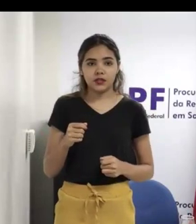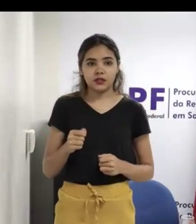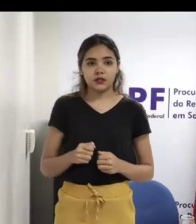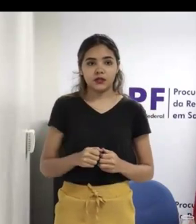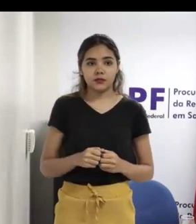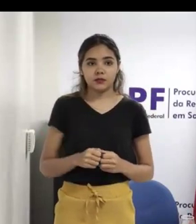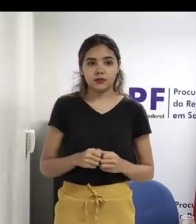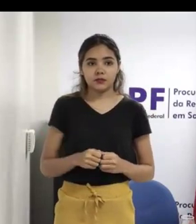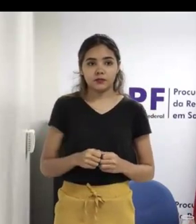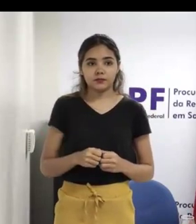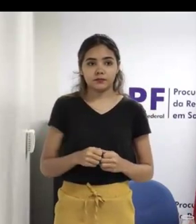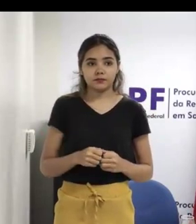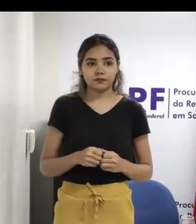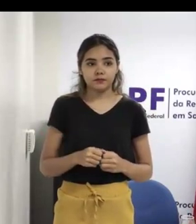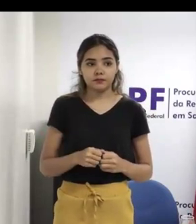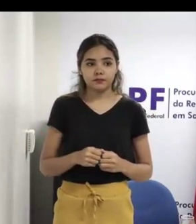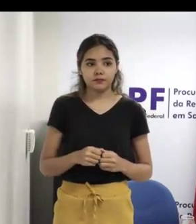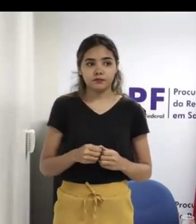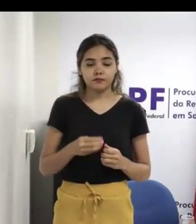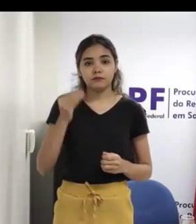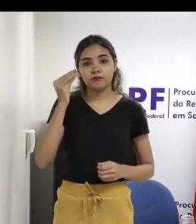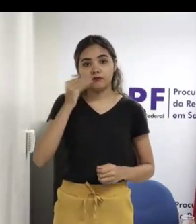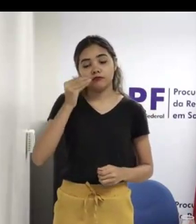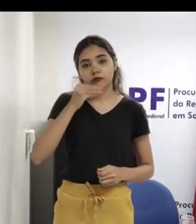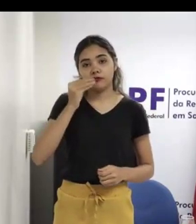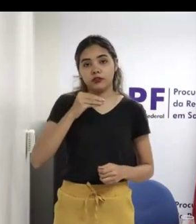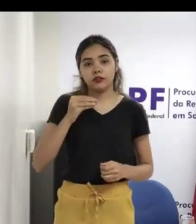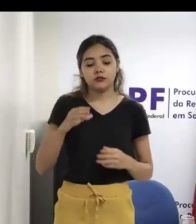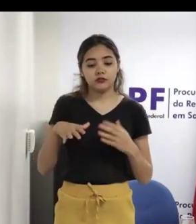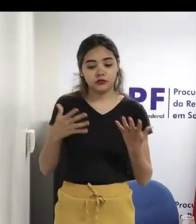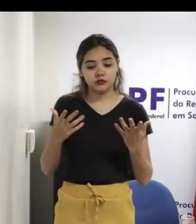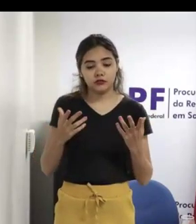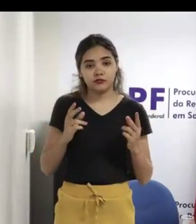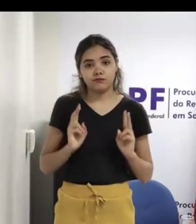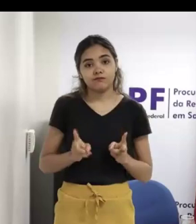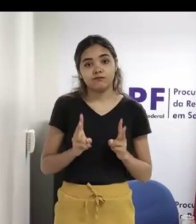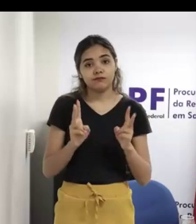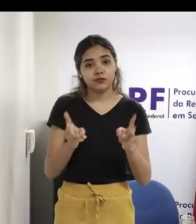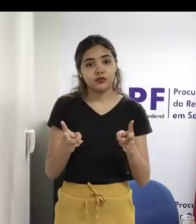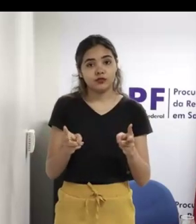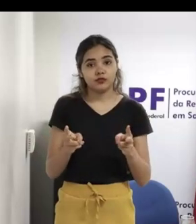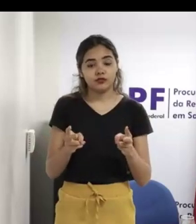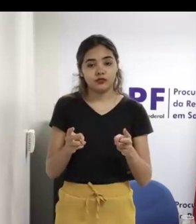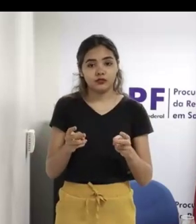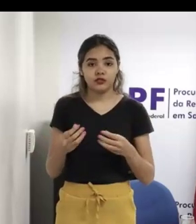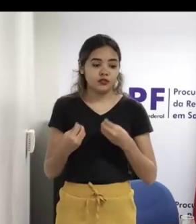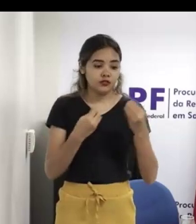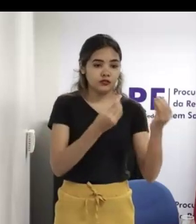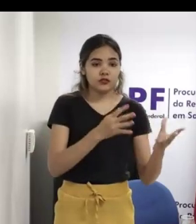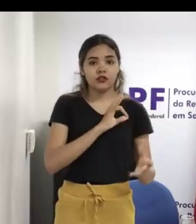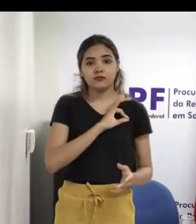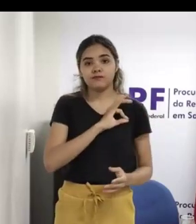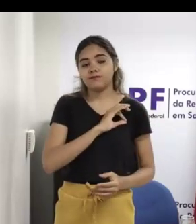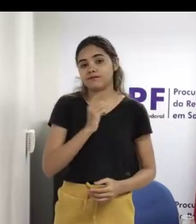eh ficou dentro dessa relação né eh e aí não faz a denúncia E aí a criança permanece